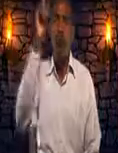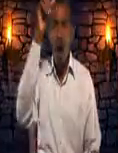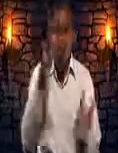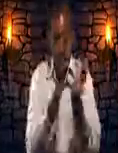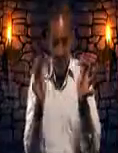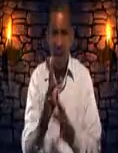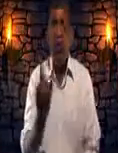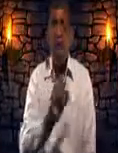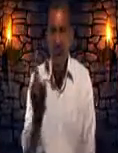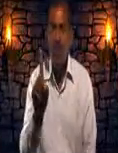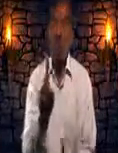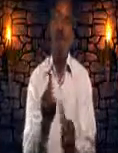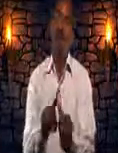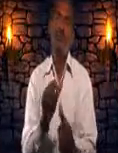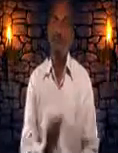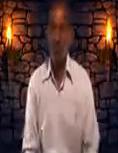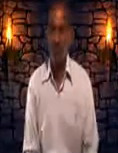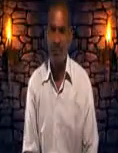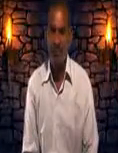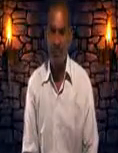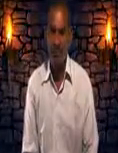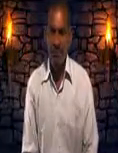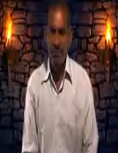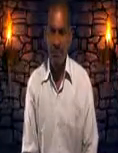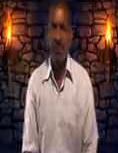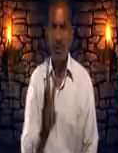இருக்கும்படிக்கு அவர் யார் என்றான்.